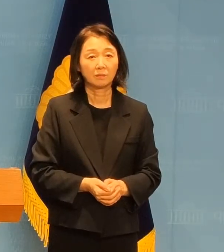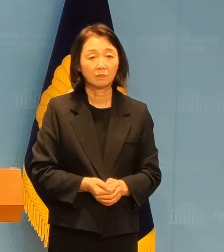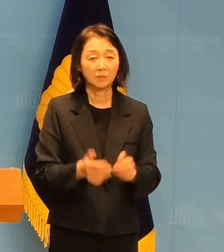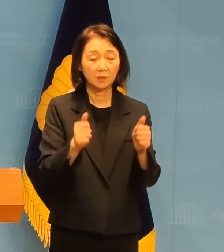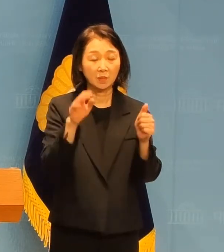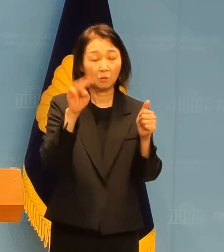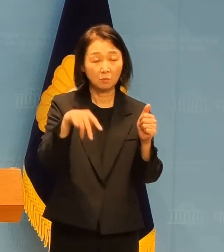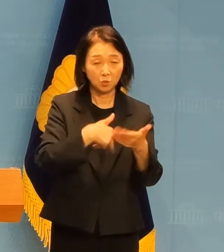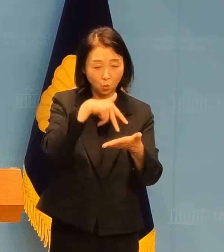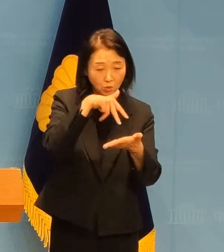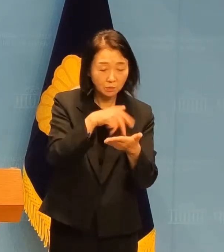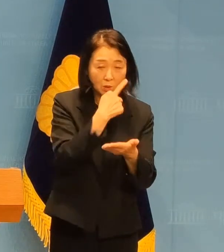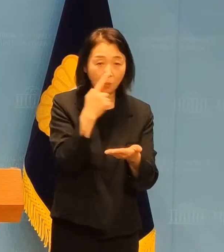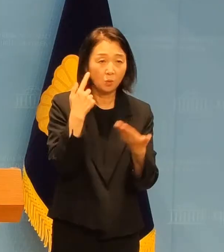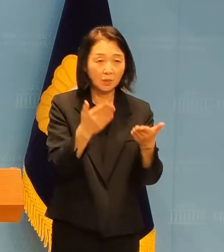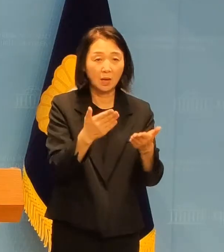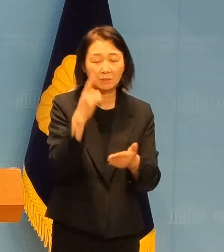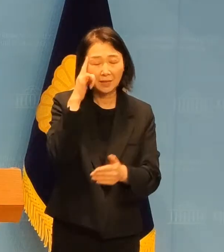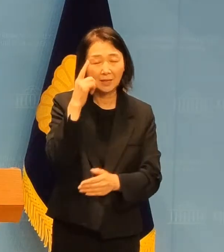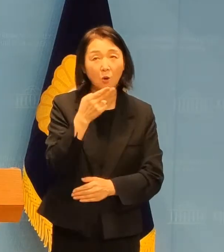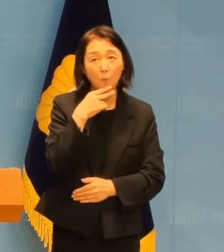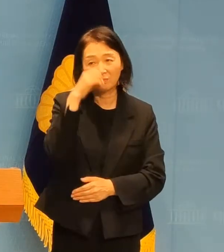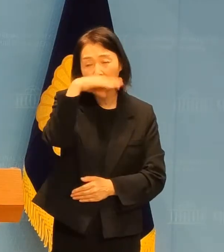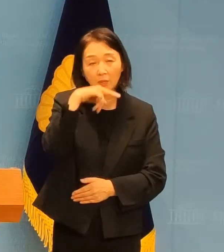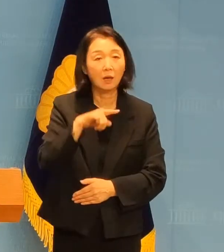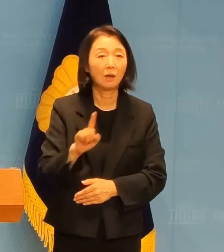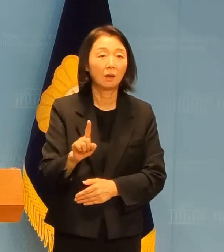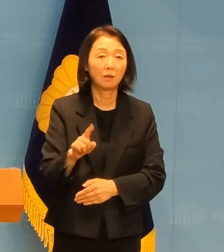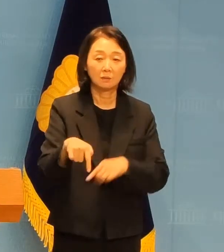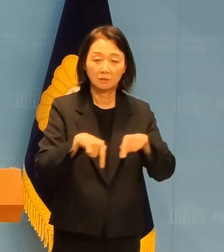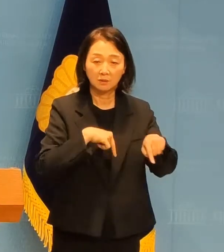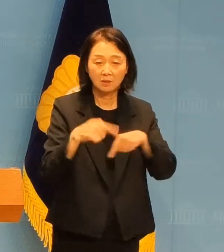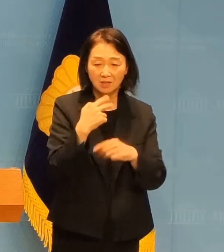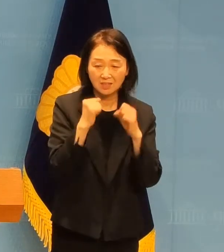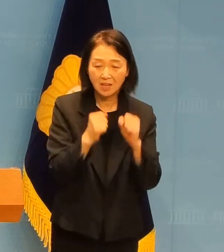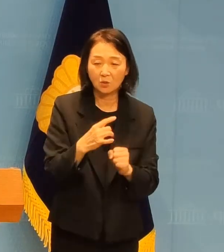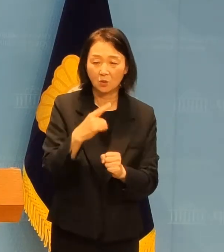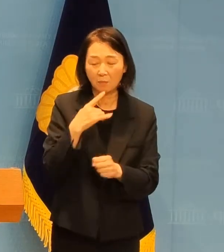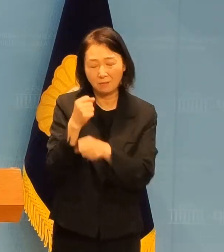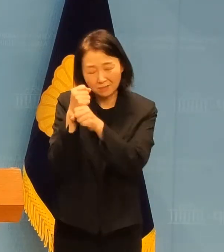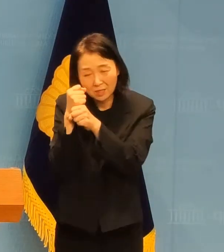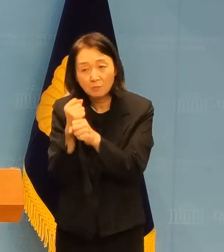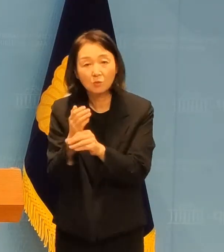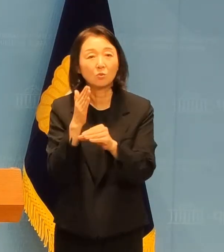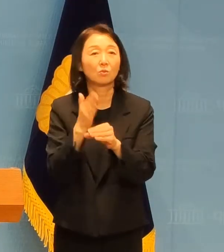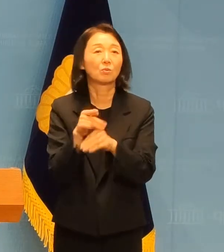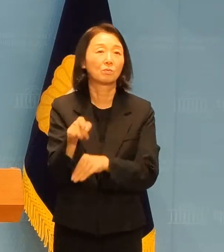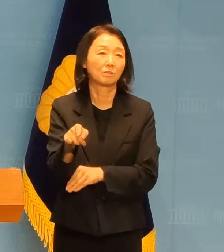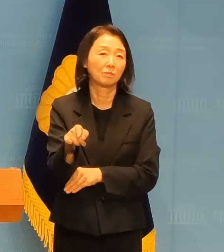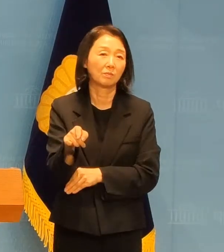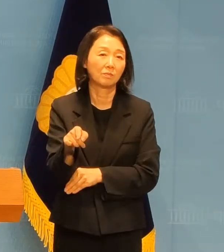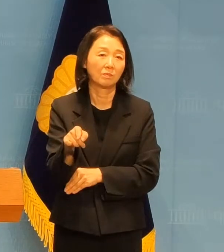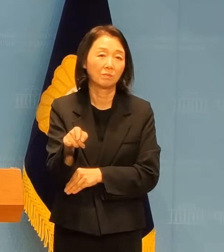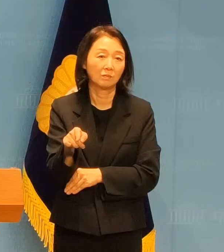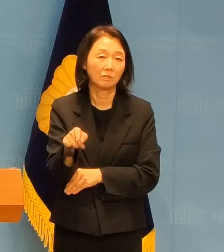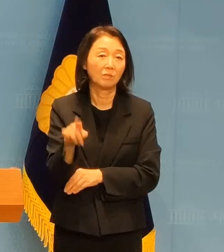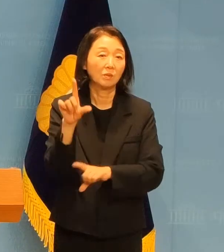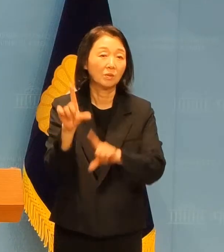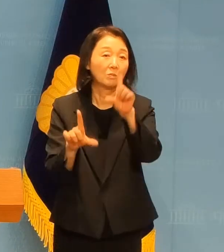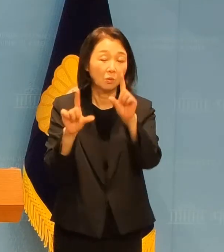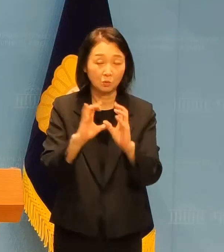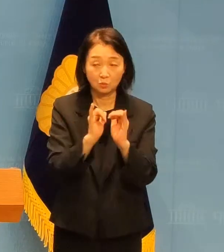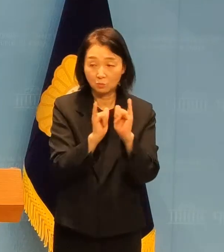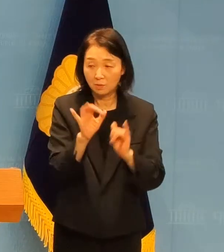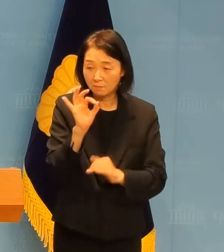사법부의 독립성 보장은 안중에도 없이 정치적 생존에만 매달리는 매몰된 모습은